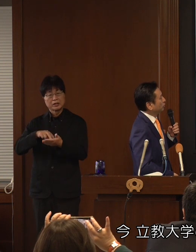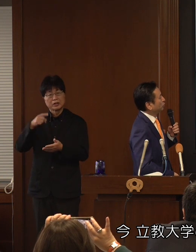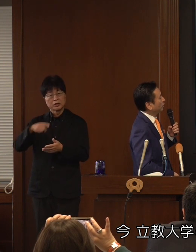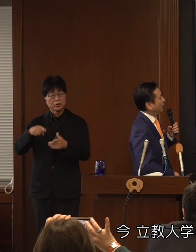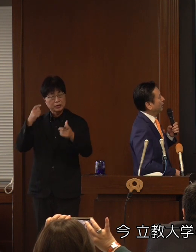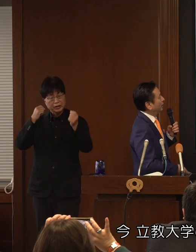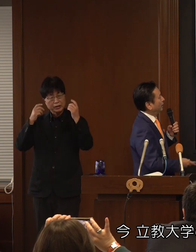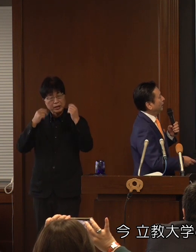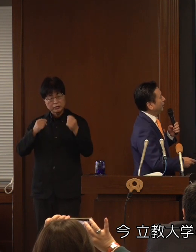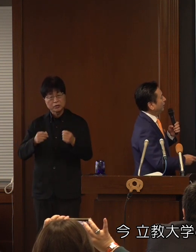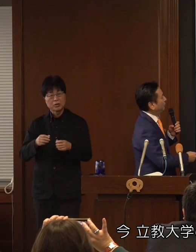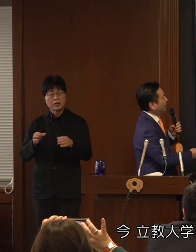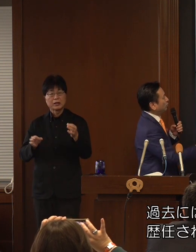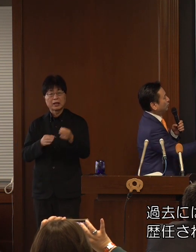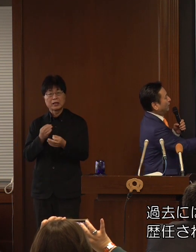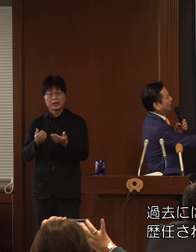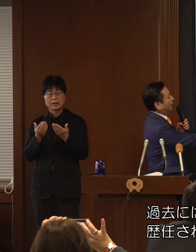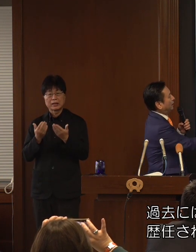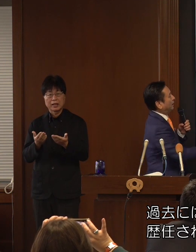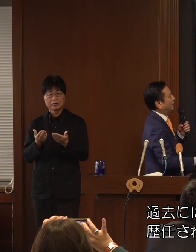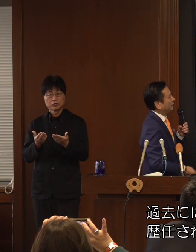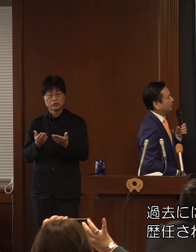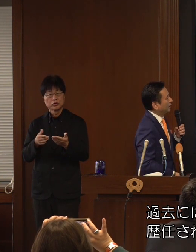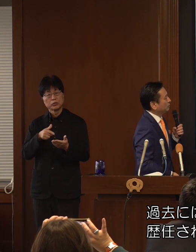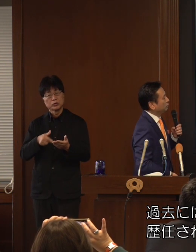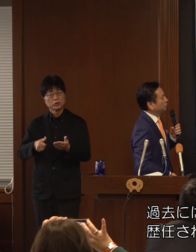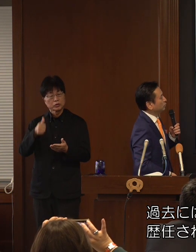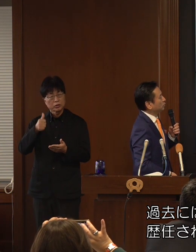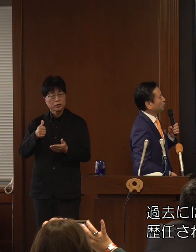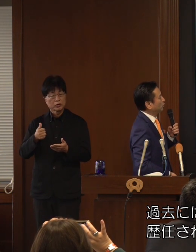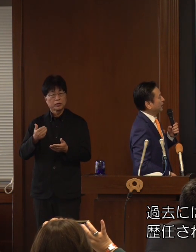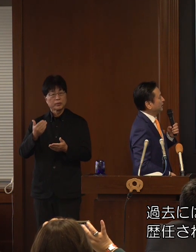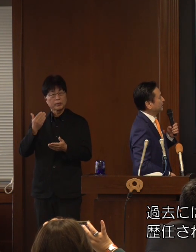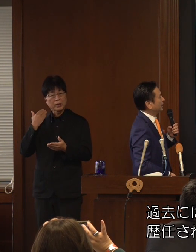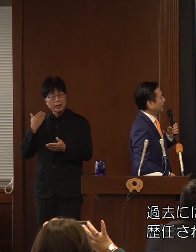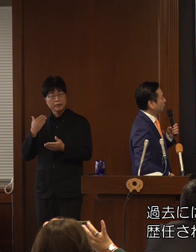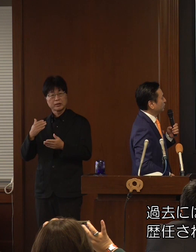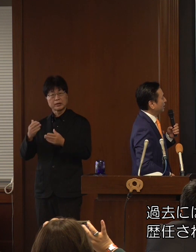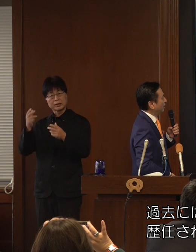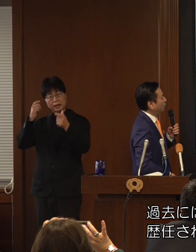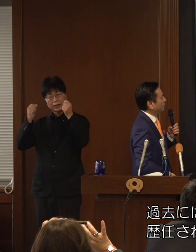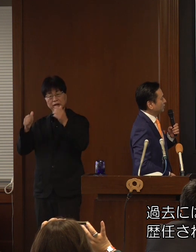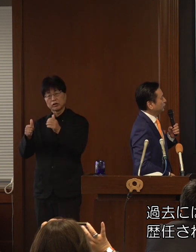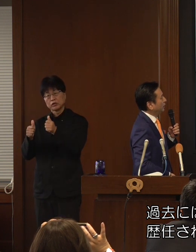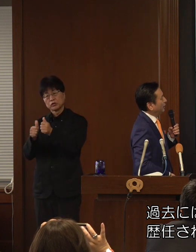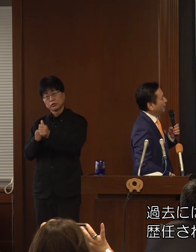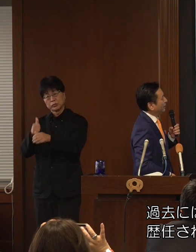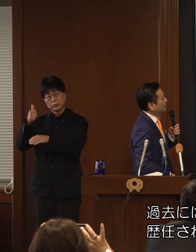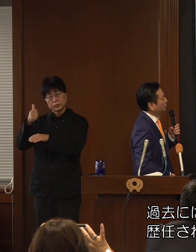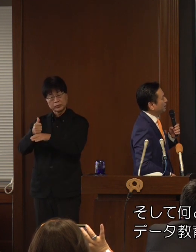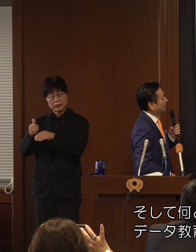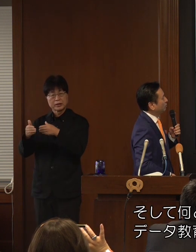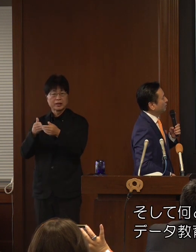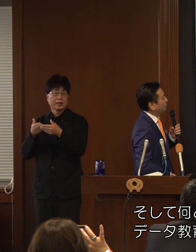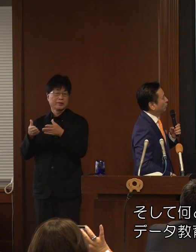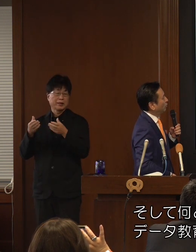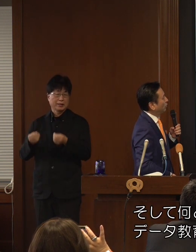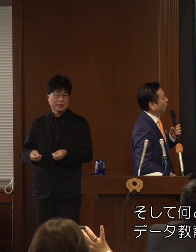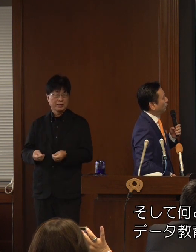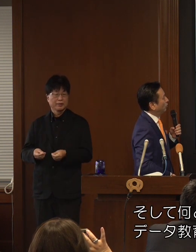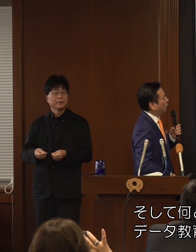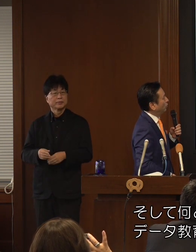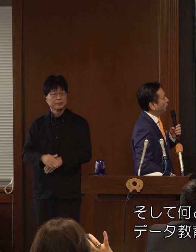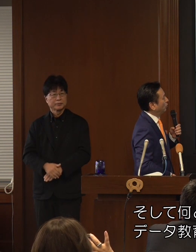長ということで、過去には大学の副総長を歴任されたりもしております。そして何とい